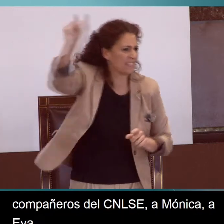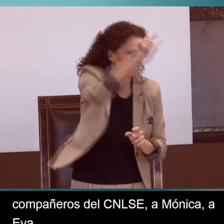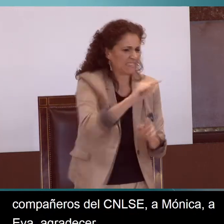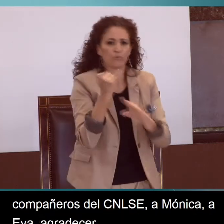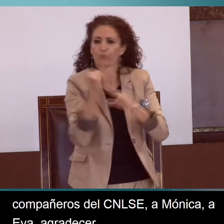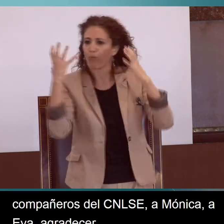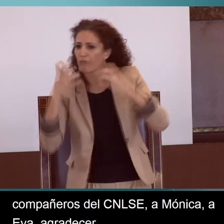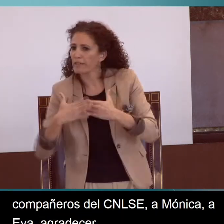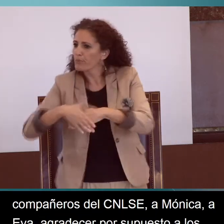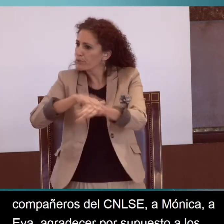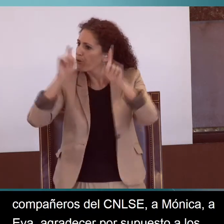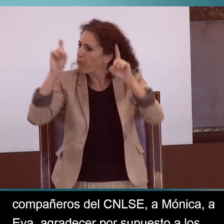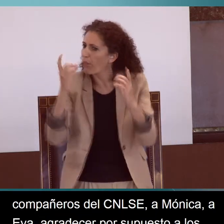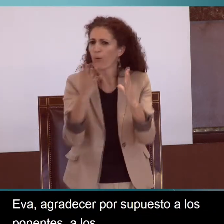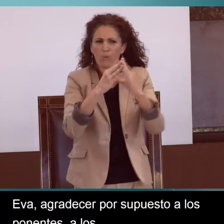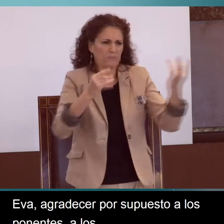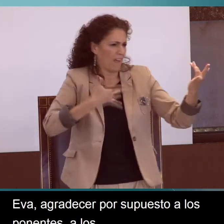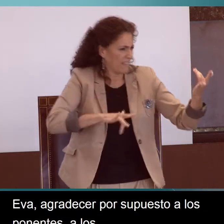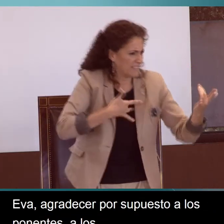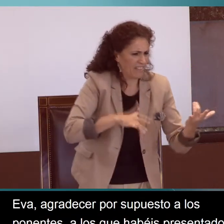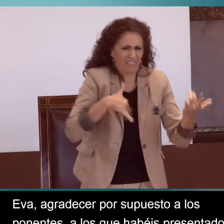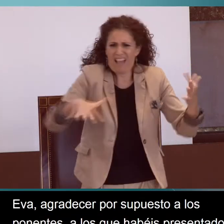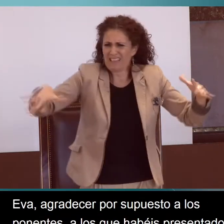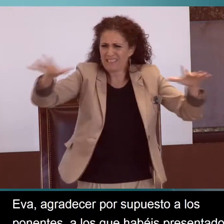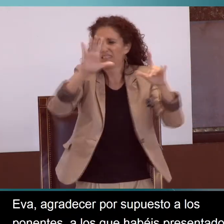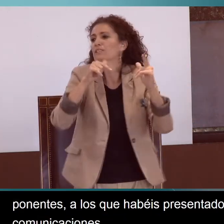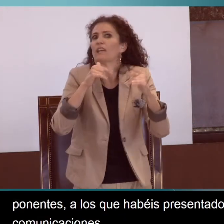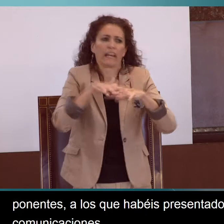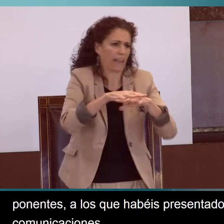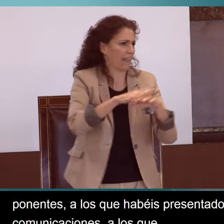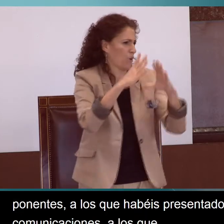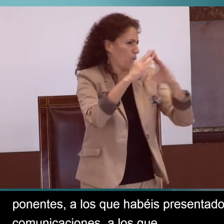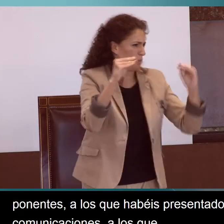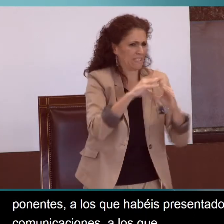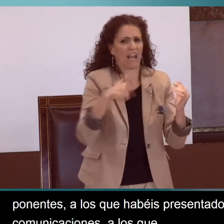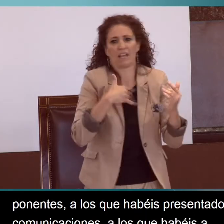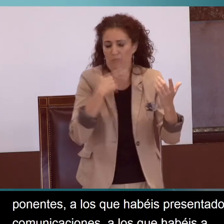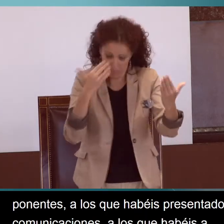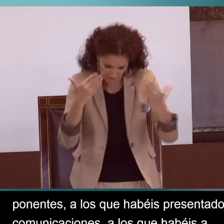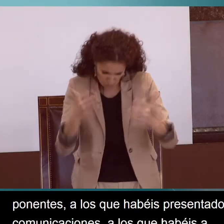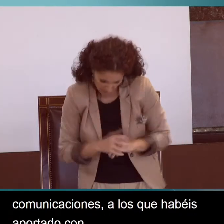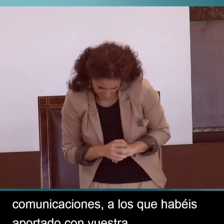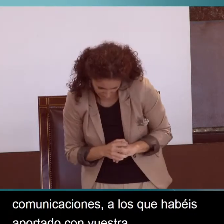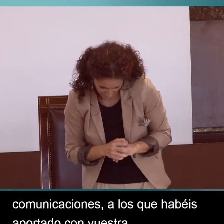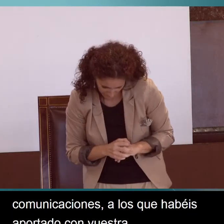congreso. Gracias a todas las entidades, Instituto Cervantes, Ministerio de Educación, Universidad de Sevilla, la red interuniversitaria,